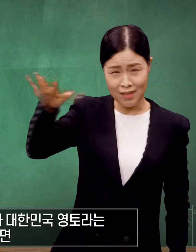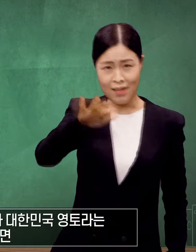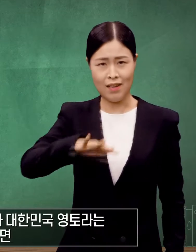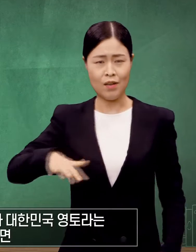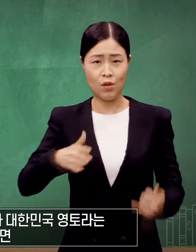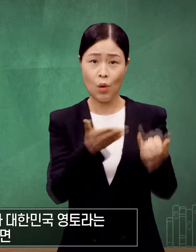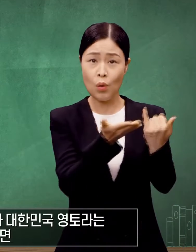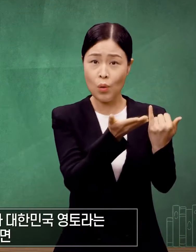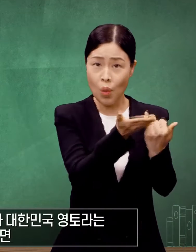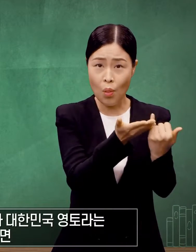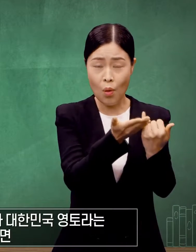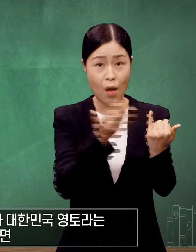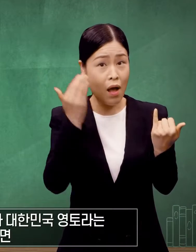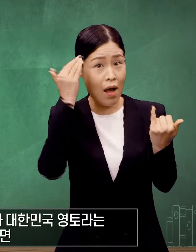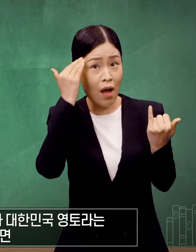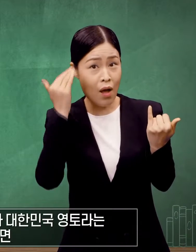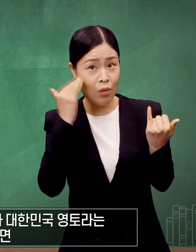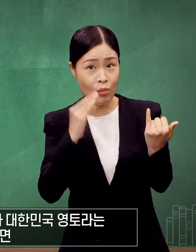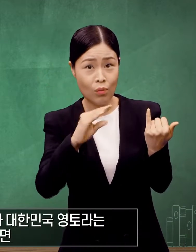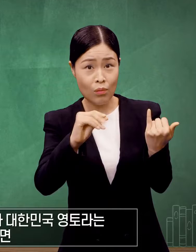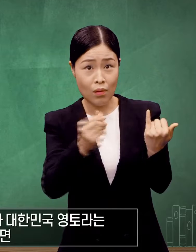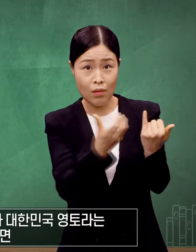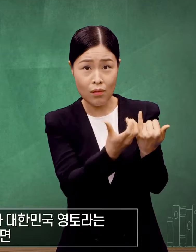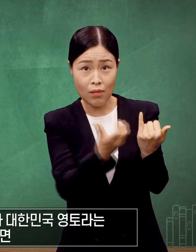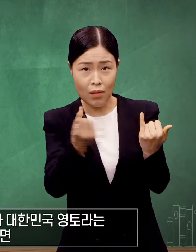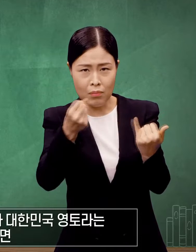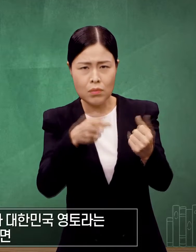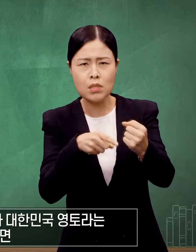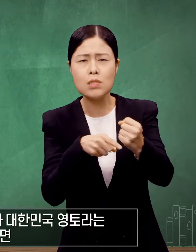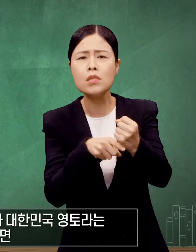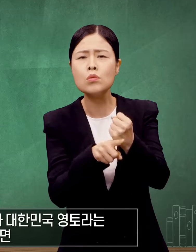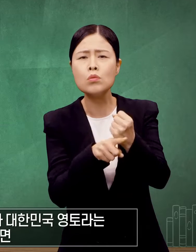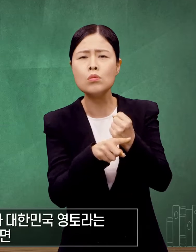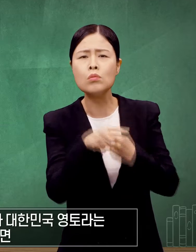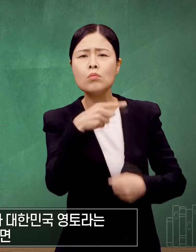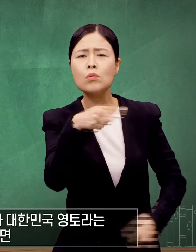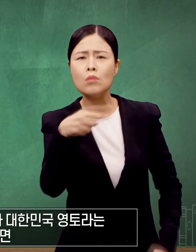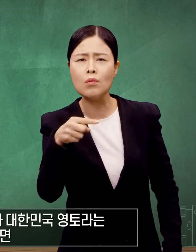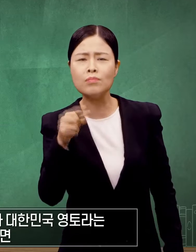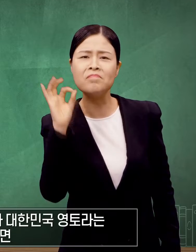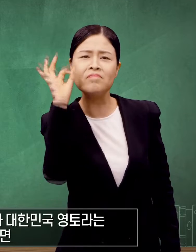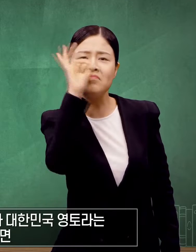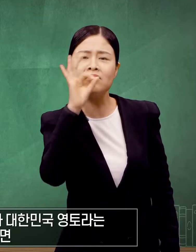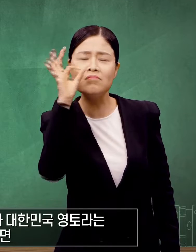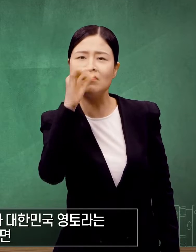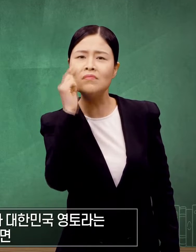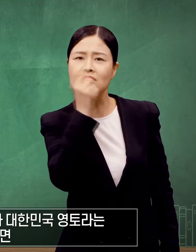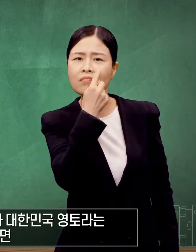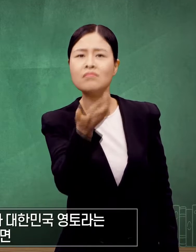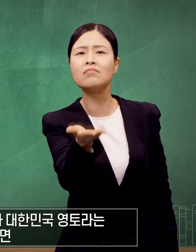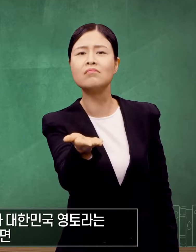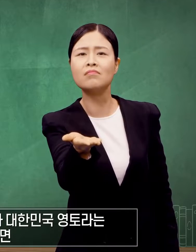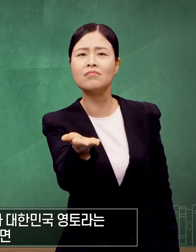사람들이 독도가 대한민국 영토라는 근거가 무엇이냐고 묻는다면